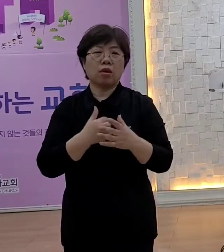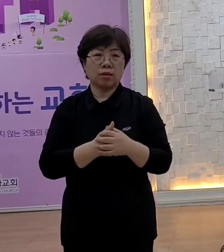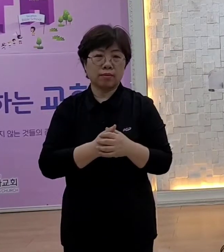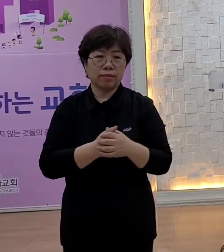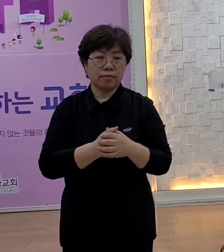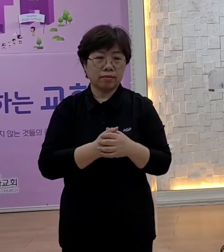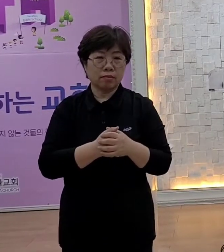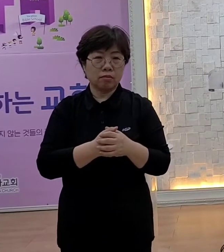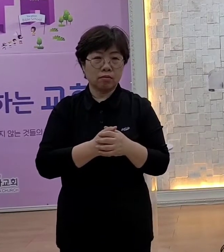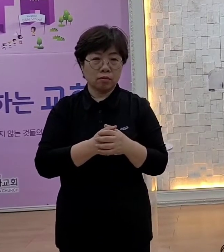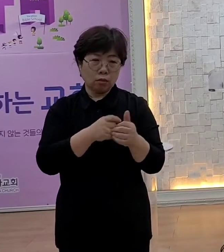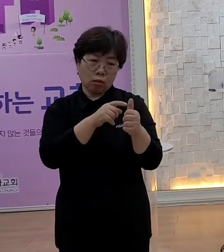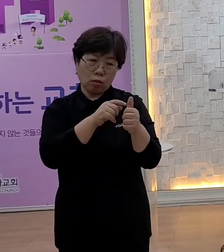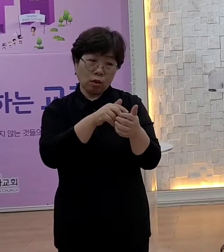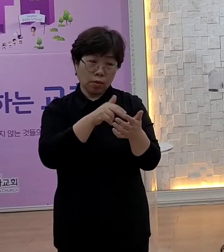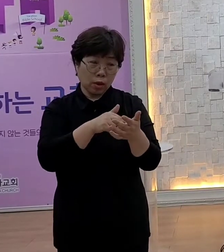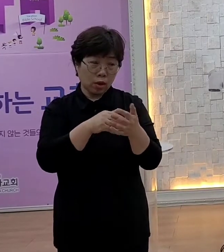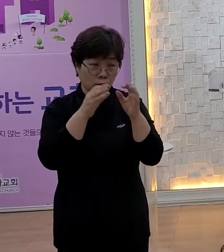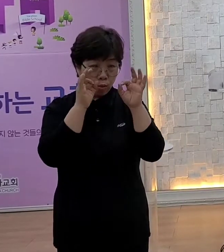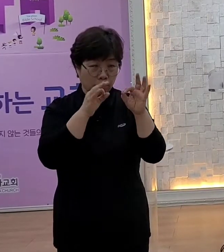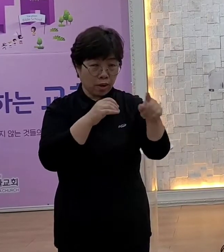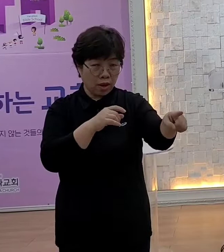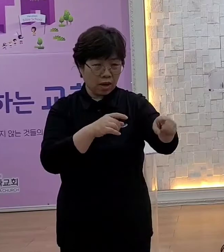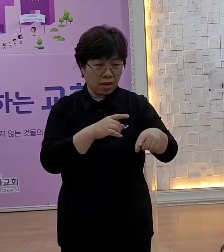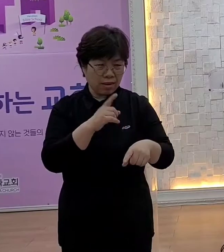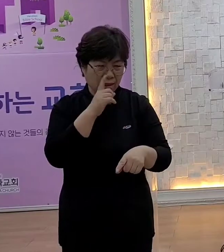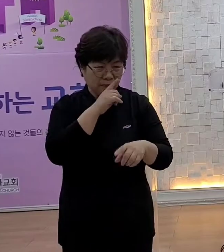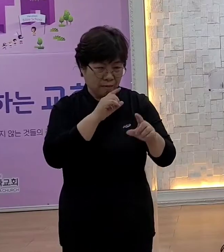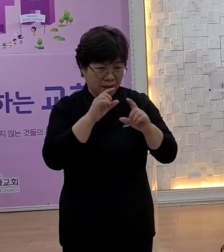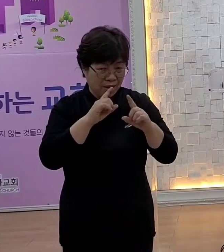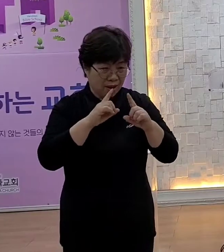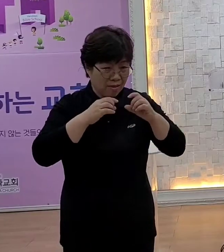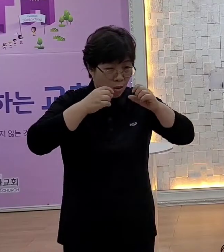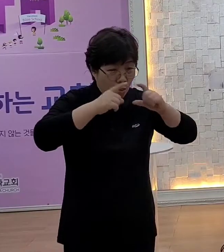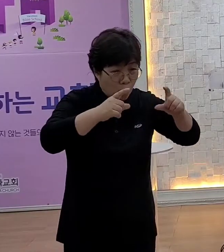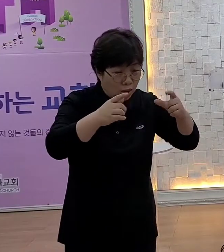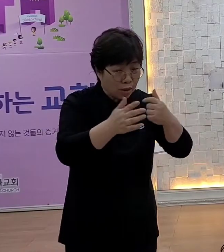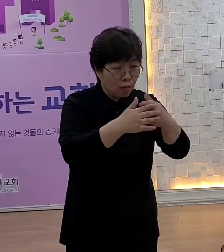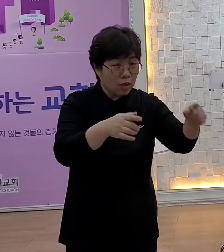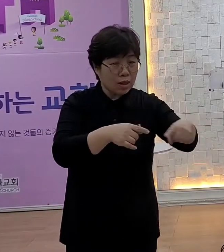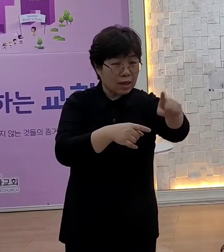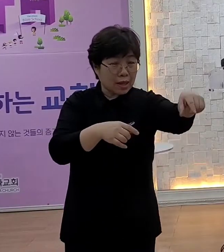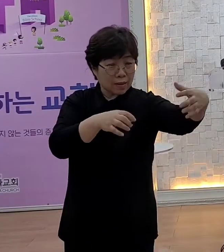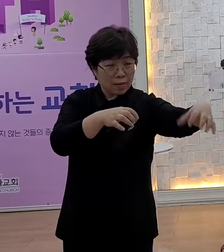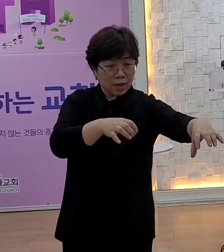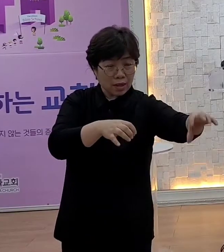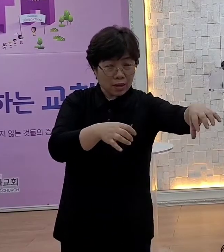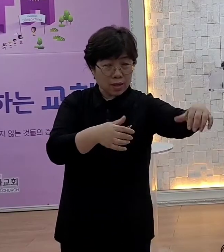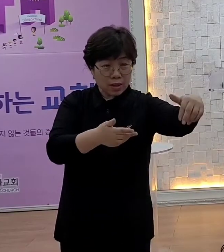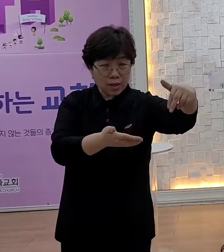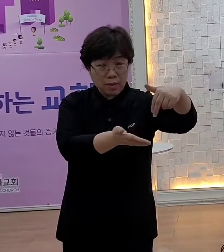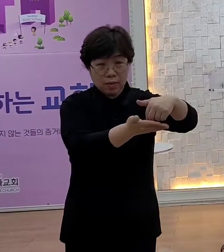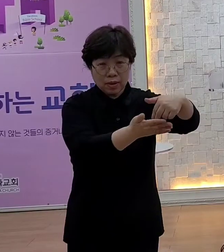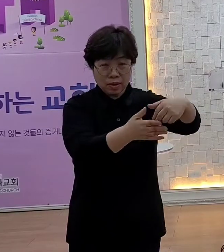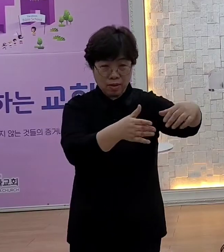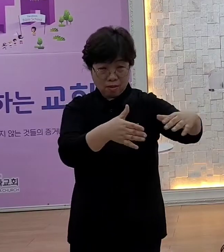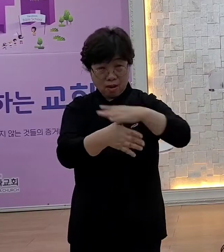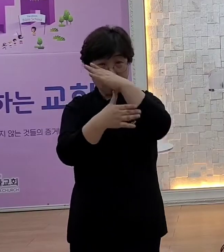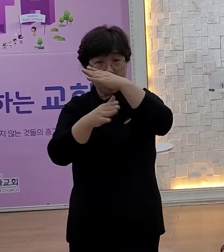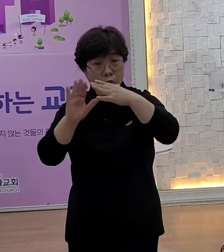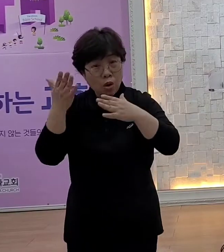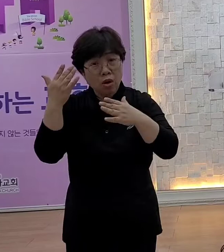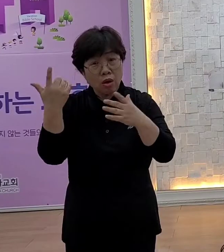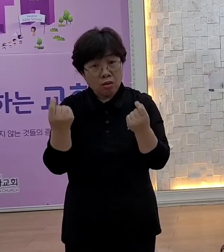아니 무슨 이런 일이 다 있습니까? 오히려 요나가 지금 너 40일 지나면 망한다 그러니까 지금 이 니느웨 성이